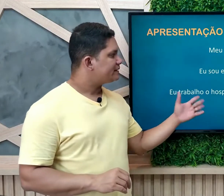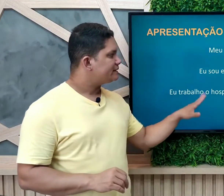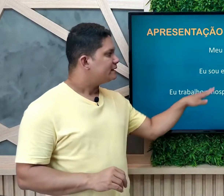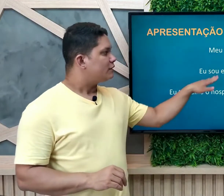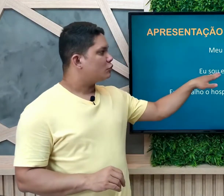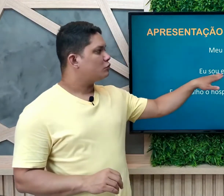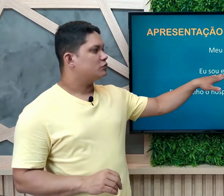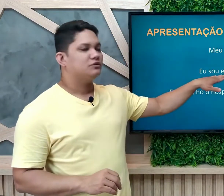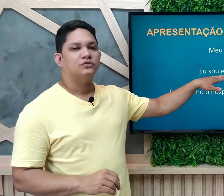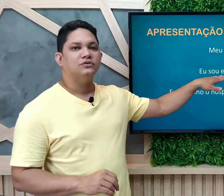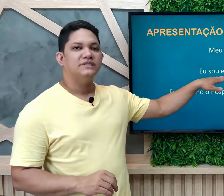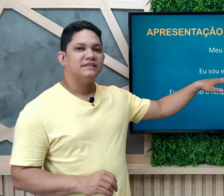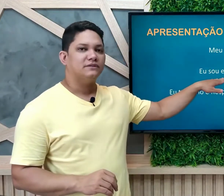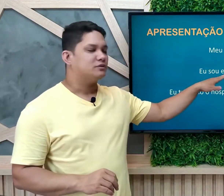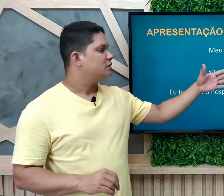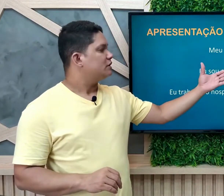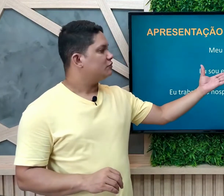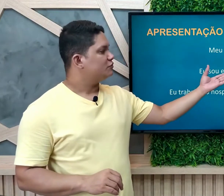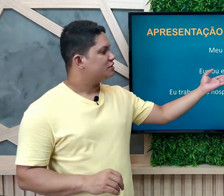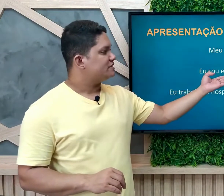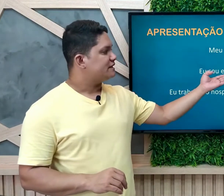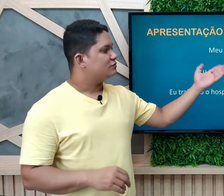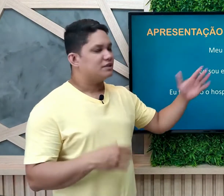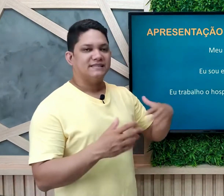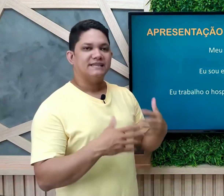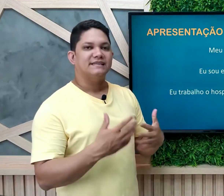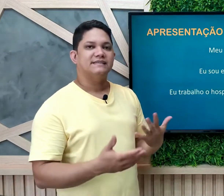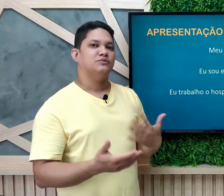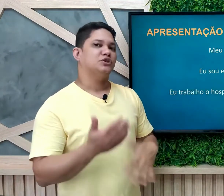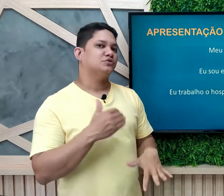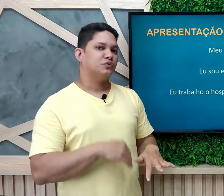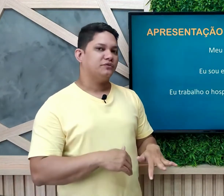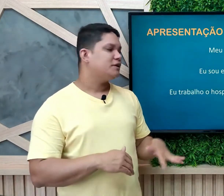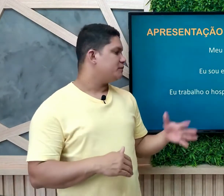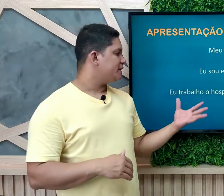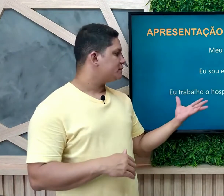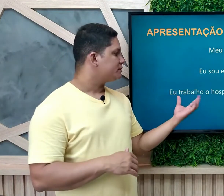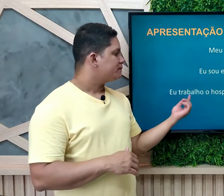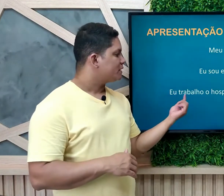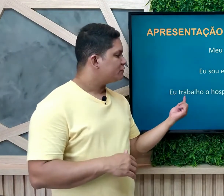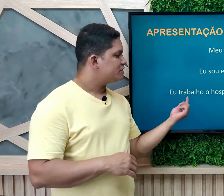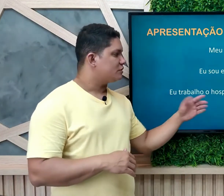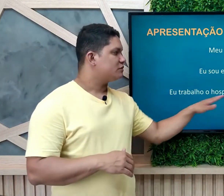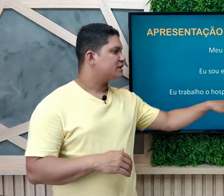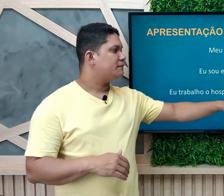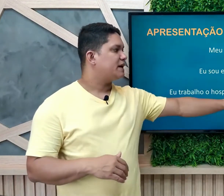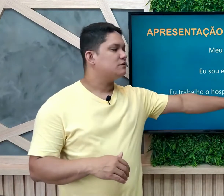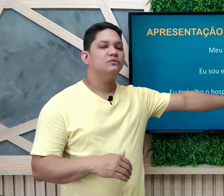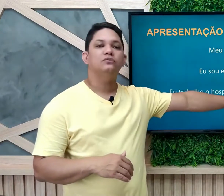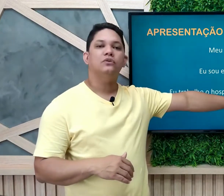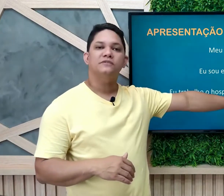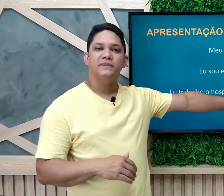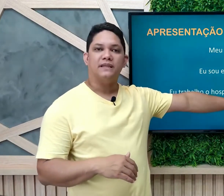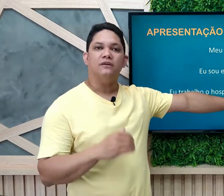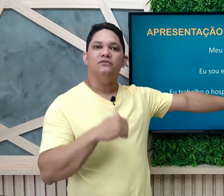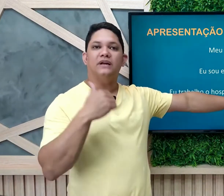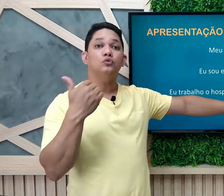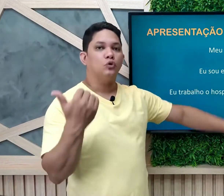aqui, como eu estou dizendo, eu vou utilizar esse exemplo de que eu sou um enfermeiro, eu vou dizer, olha, eu trabalho no hospital, eu vou dar o nome